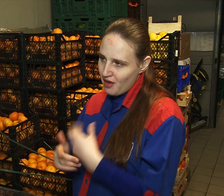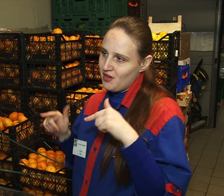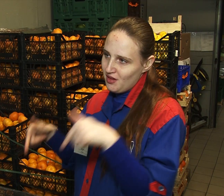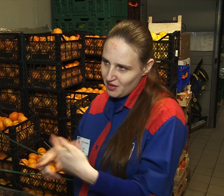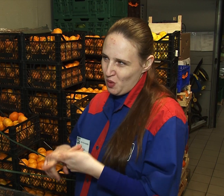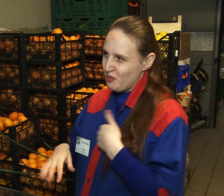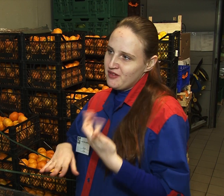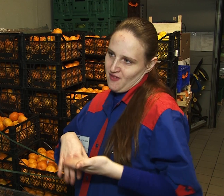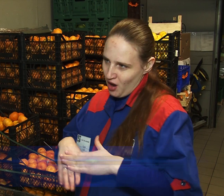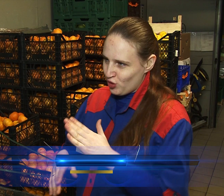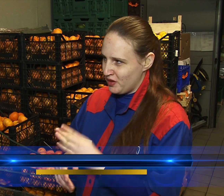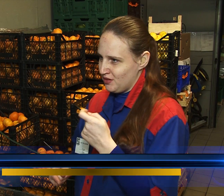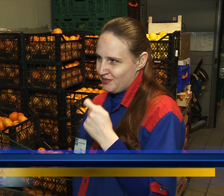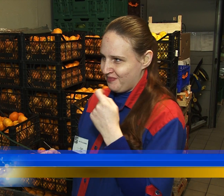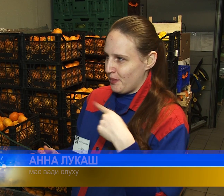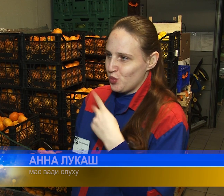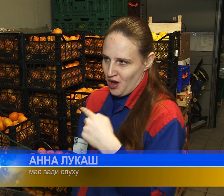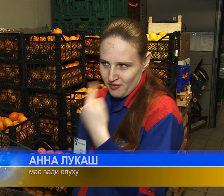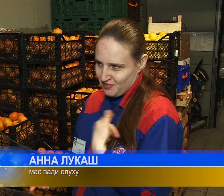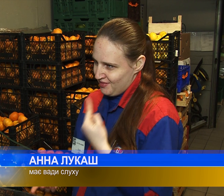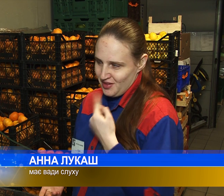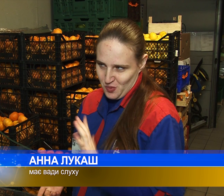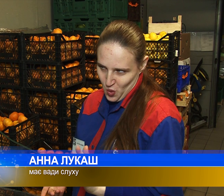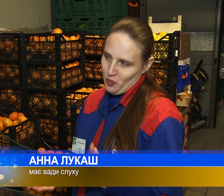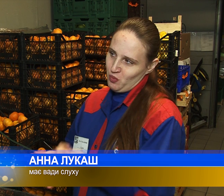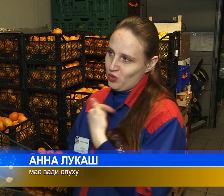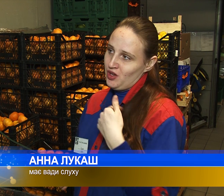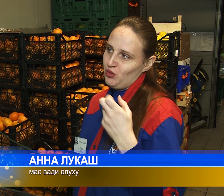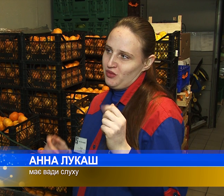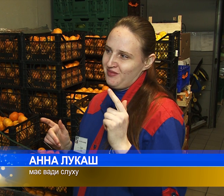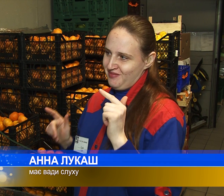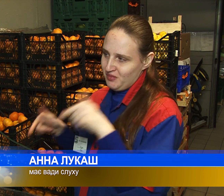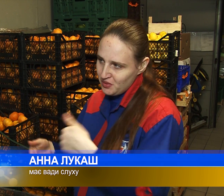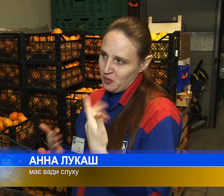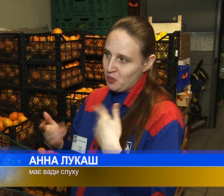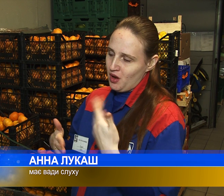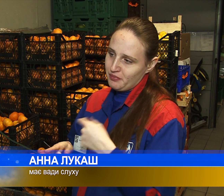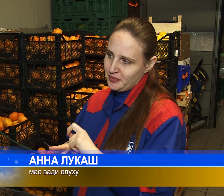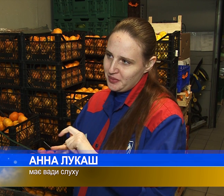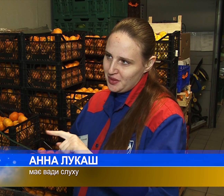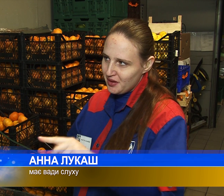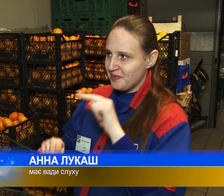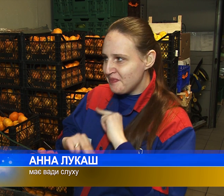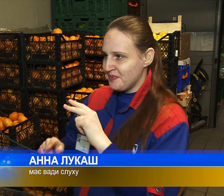я перший раз прийшла на роботу, мені було дуже складно, тому що я не спробувала розмовляти.